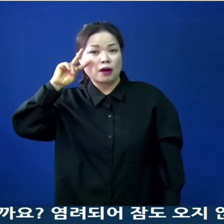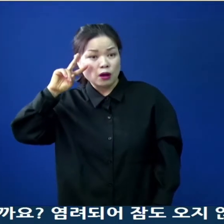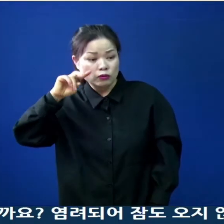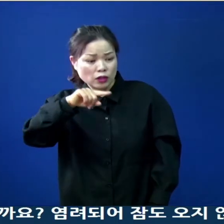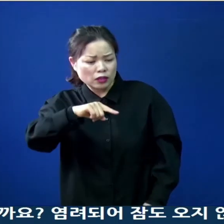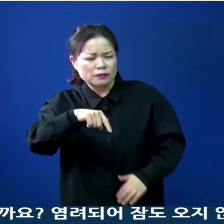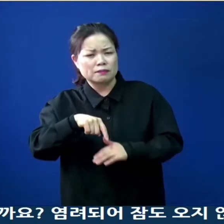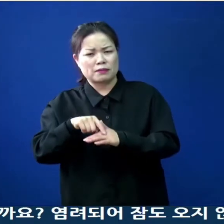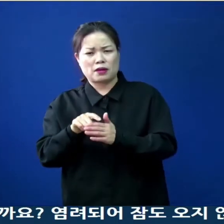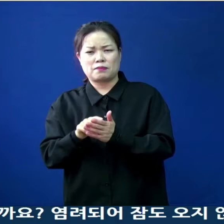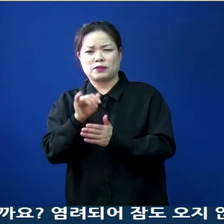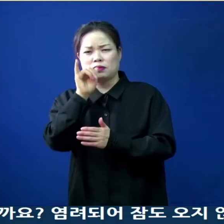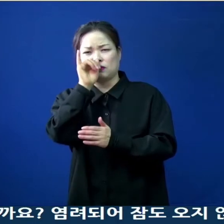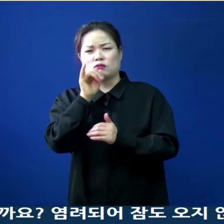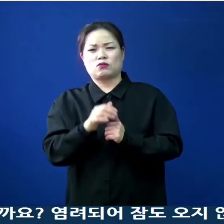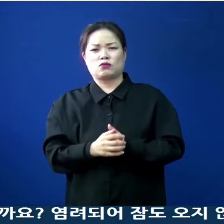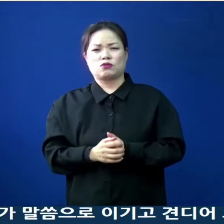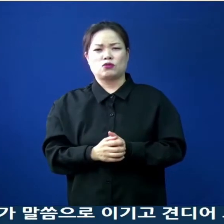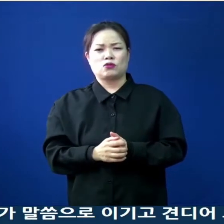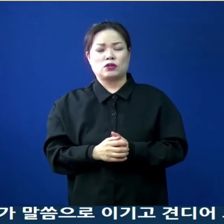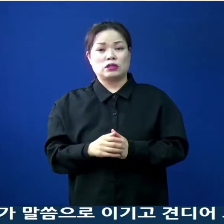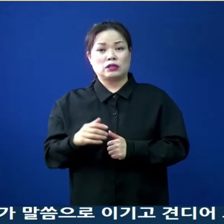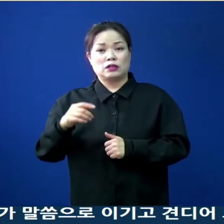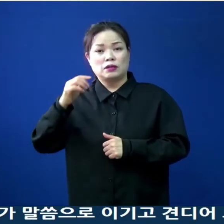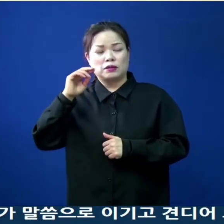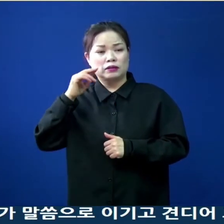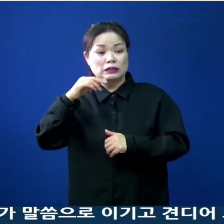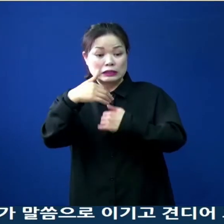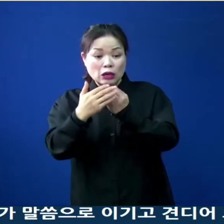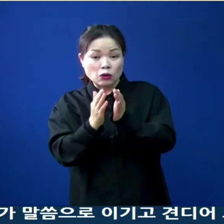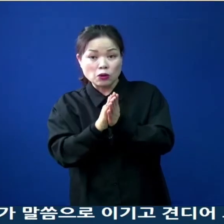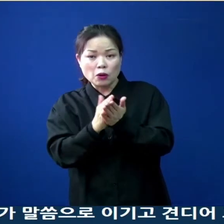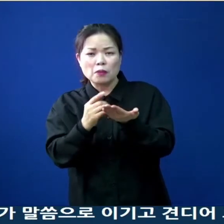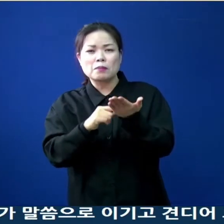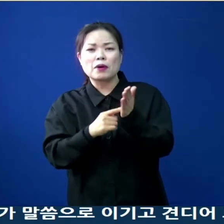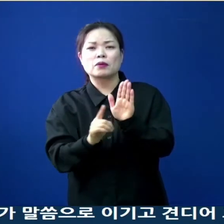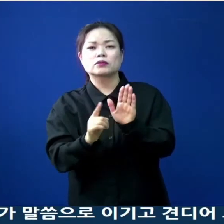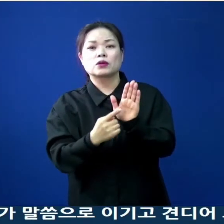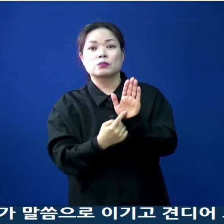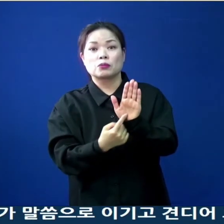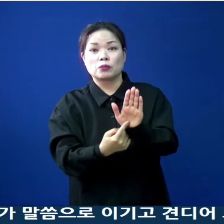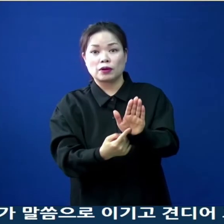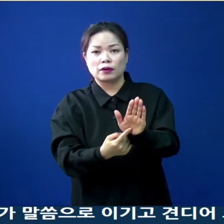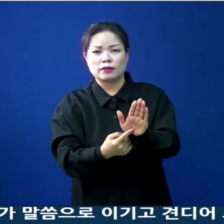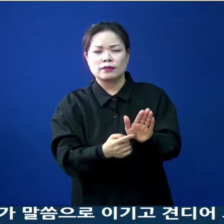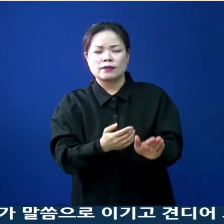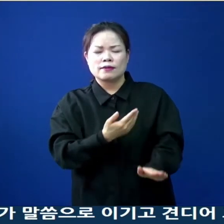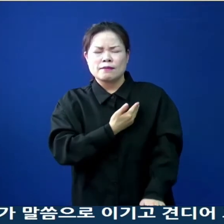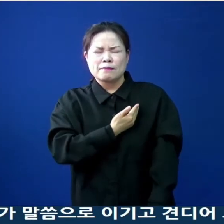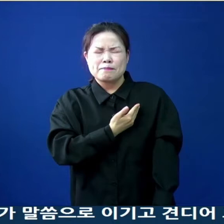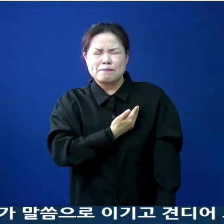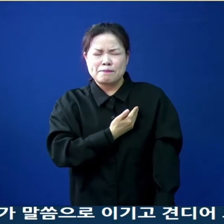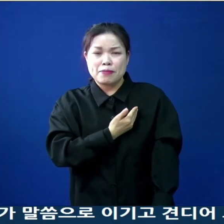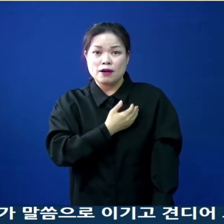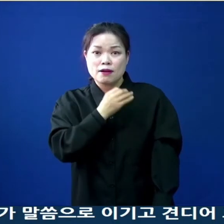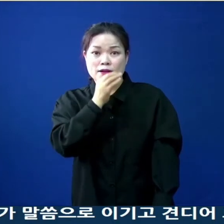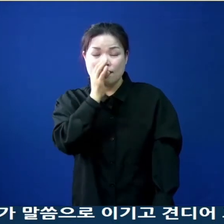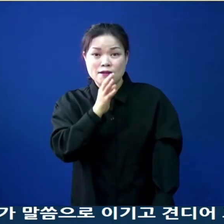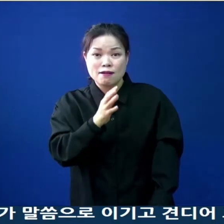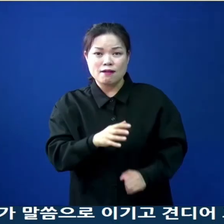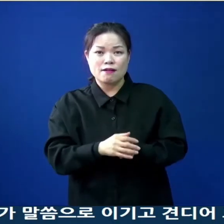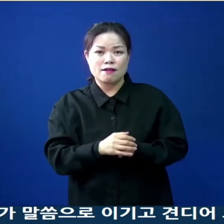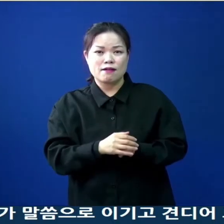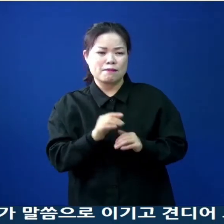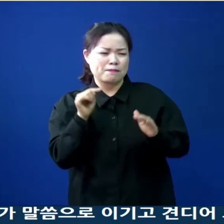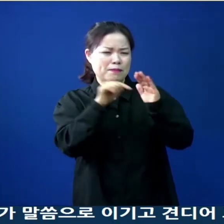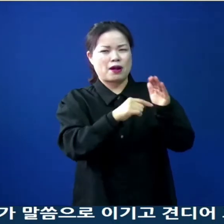이 마음이 있었던 것입니다. 그 마음을 성경에서는 어떤 마음이라고 표현합니까? 참을 수 없는 마음이라고